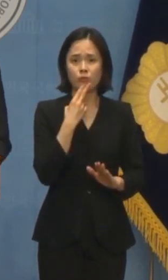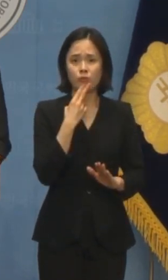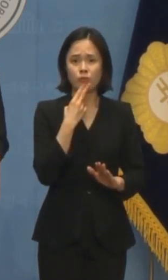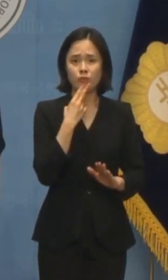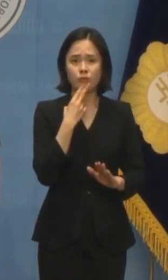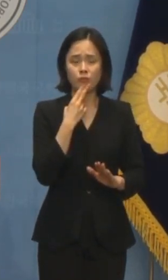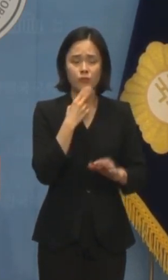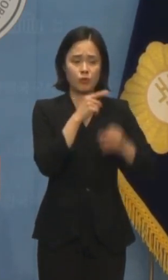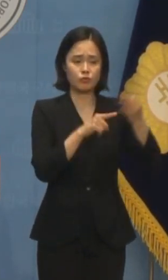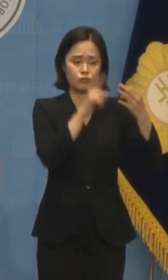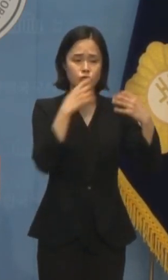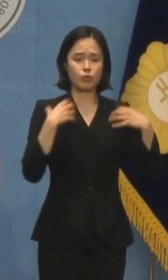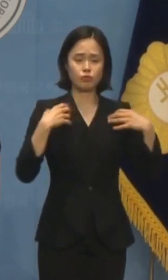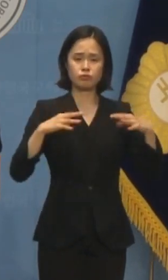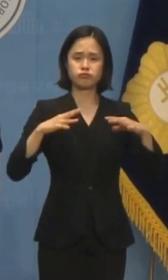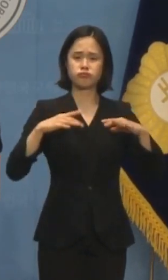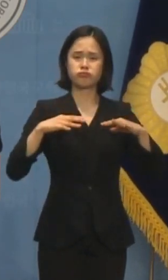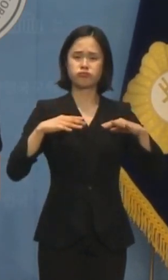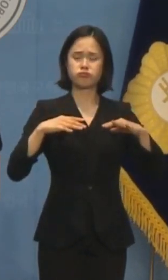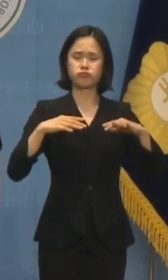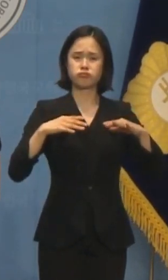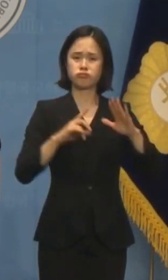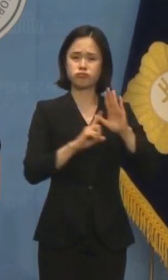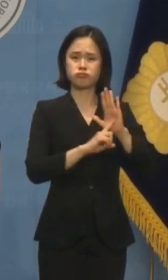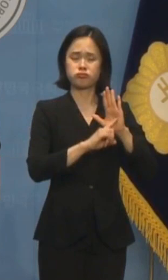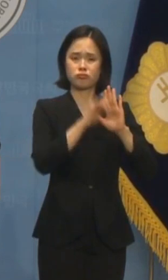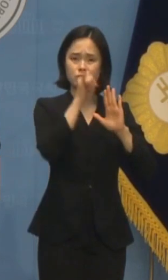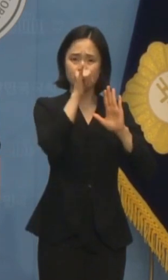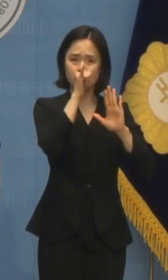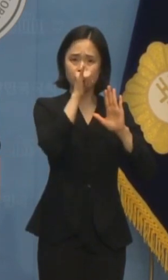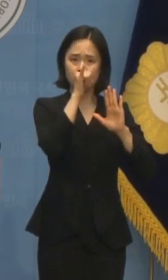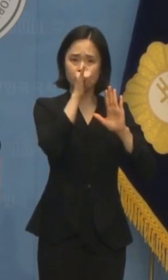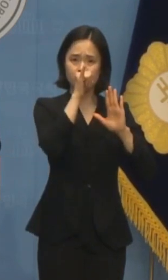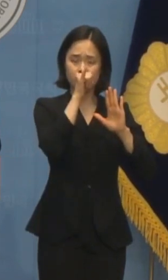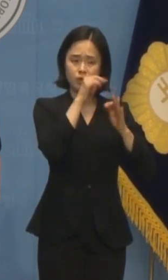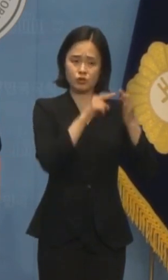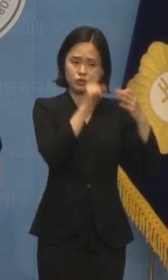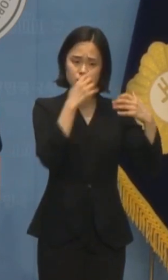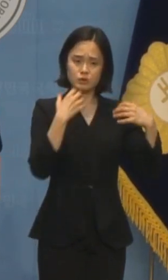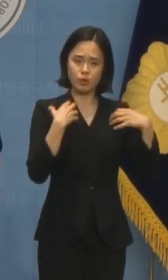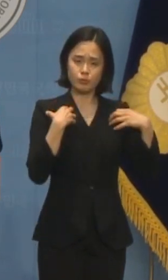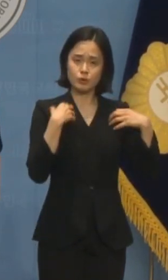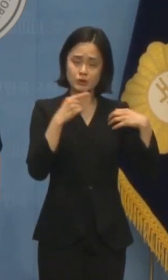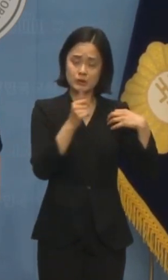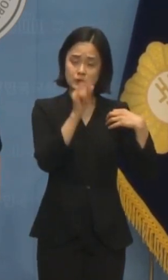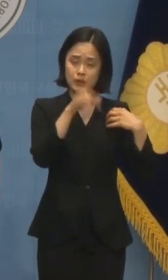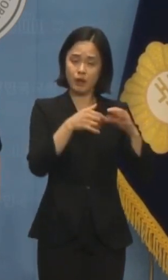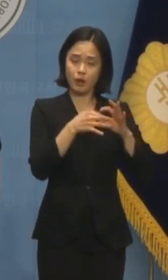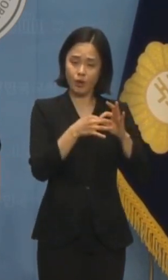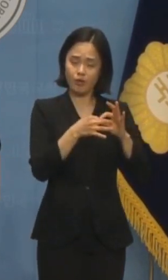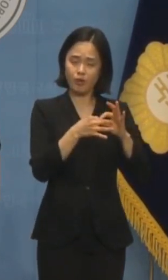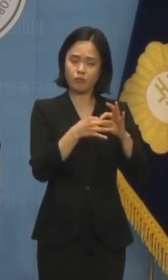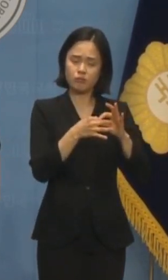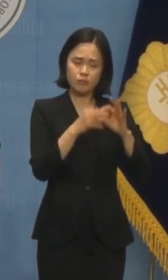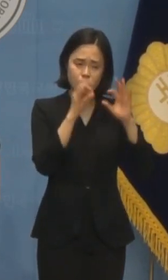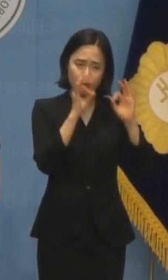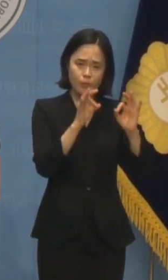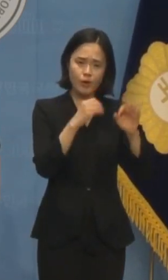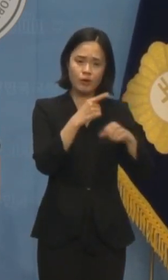정부의 빈수레는 1년 반이 넘도록 덜컹거렸습니다. 작년 1월 윤